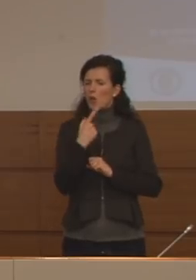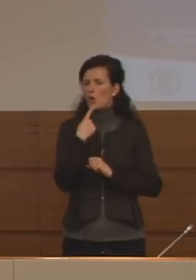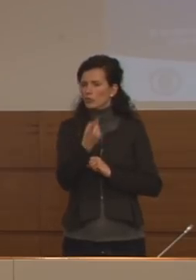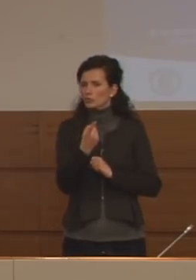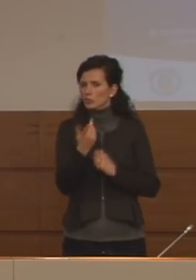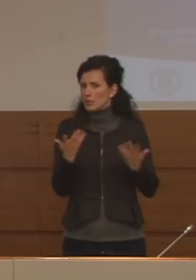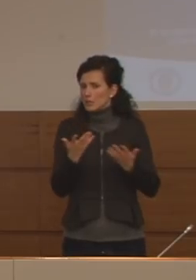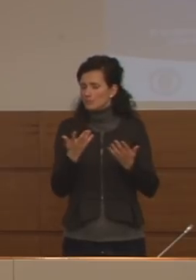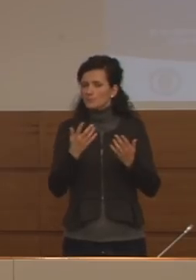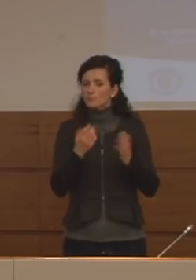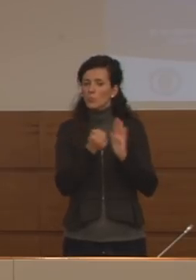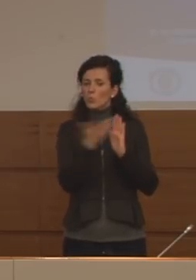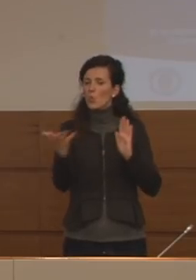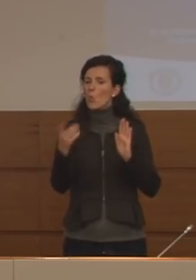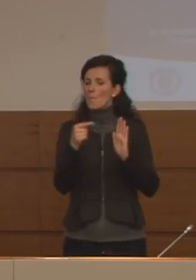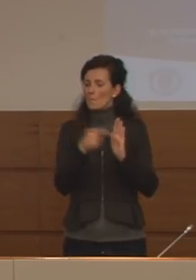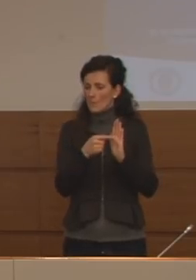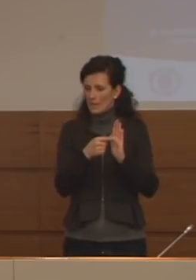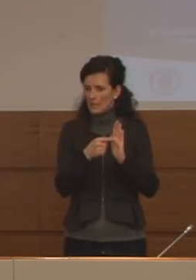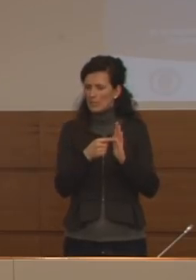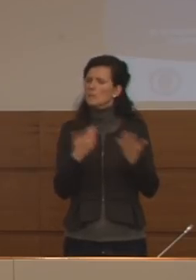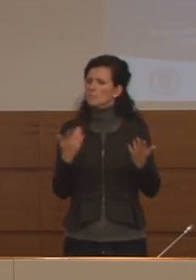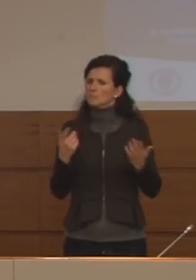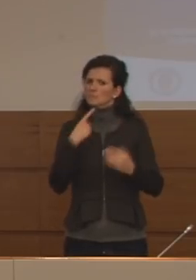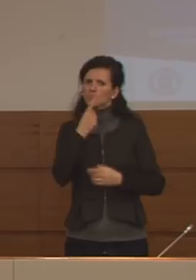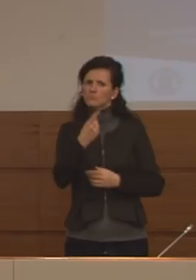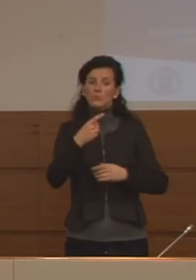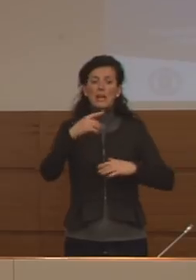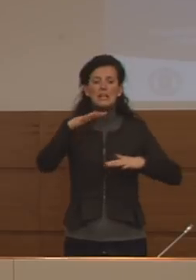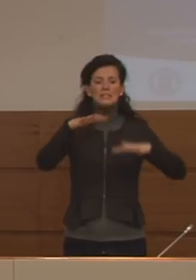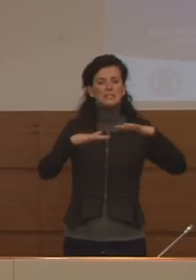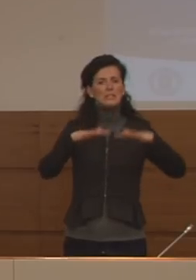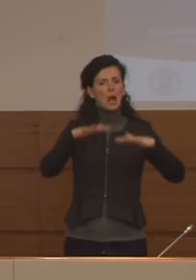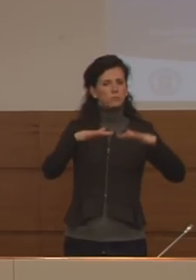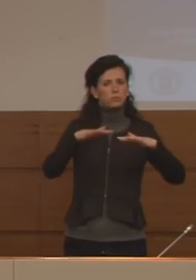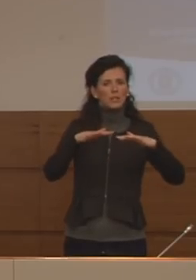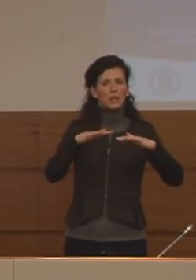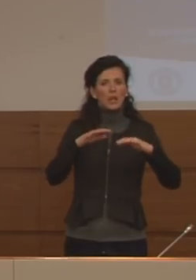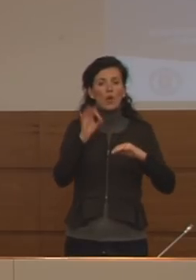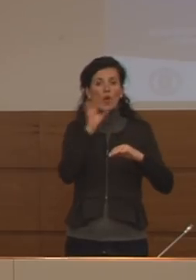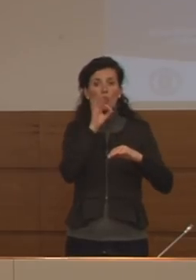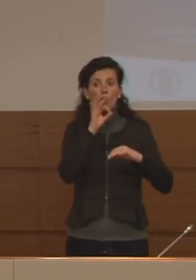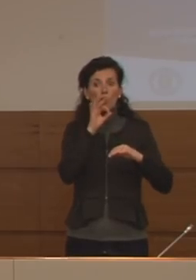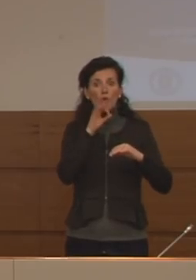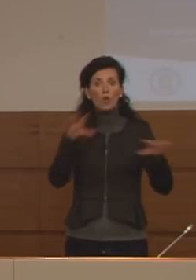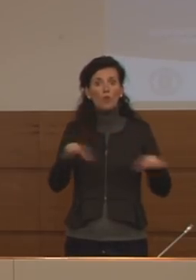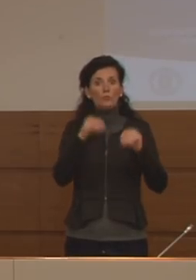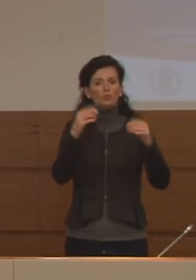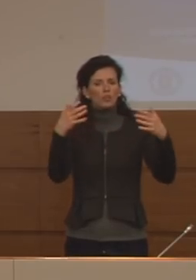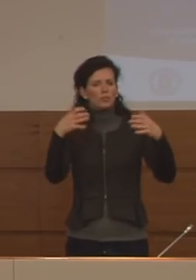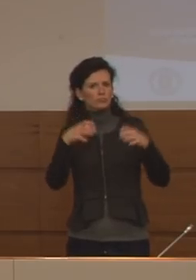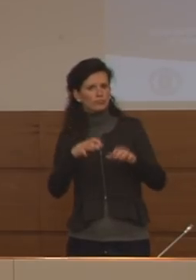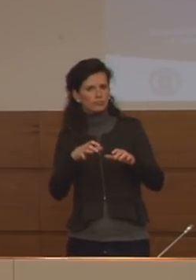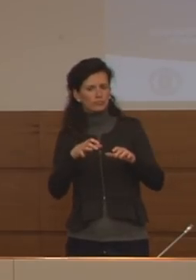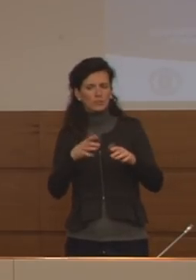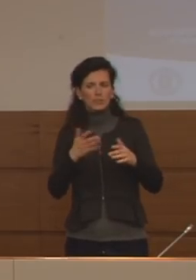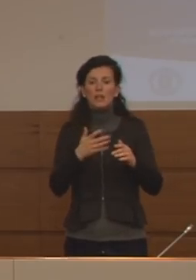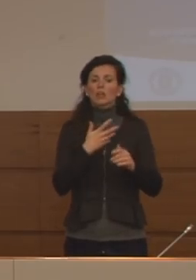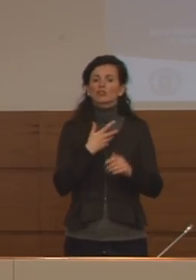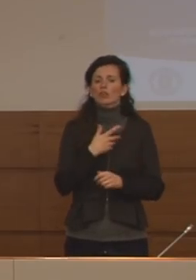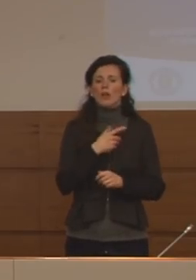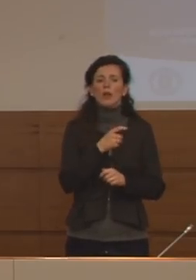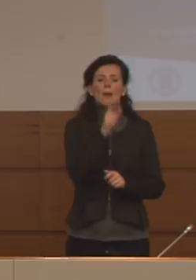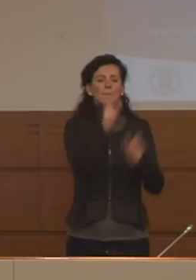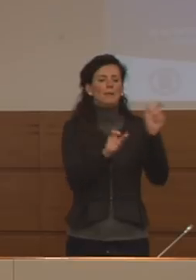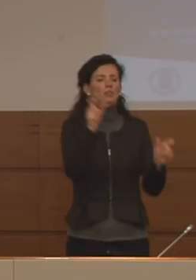perché è giusto parlare di stabilizzazione o è cominciata un po una decrescita se mettiamo in relazione i nuovi malati con appunto e